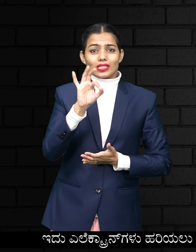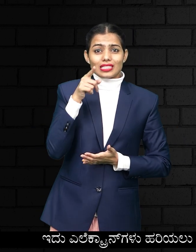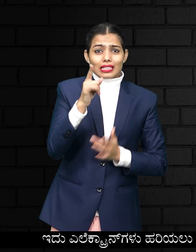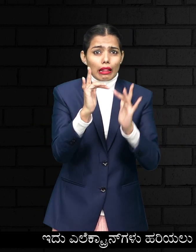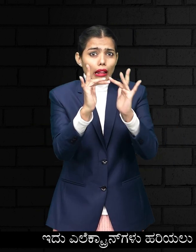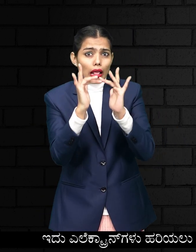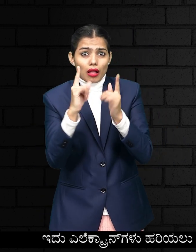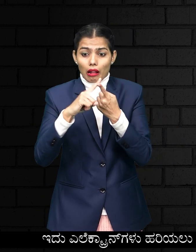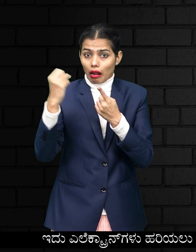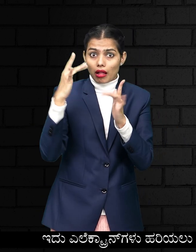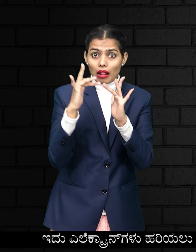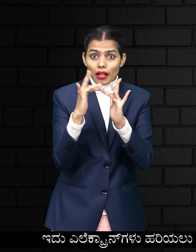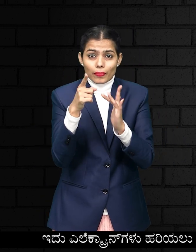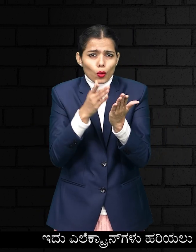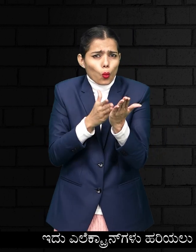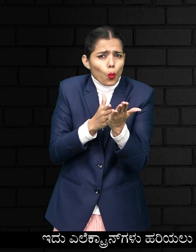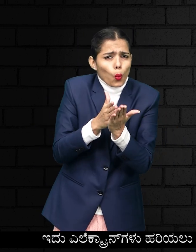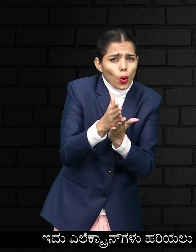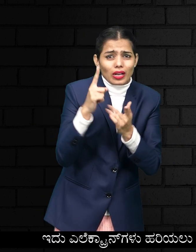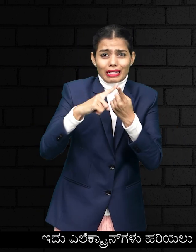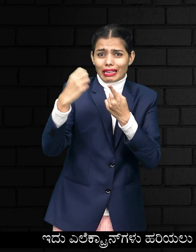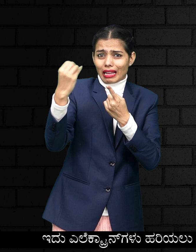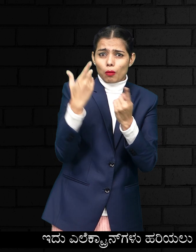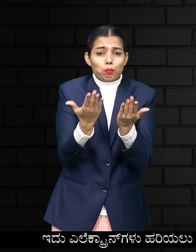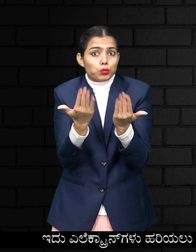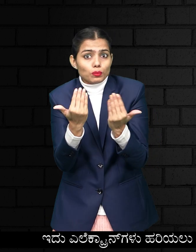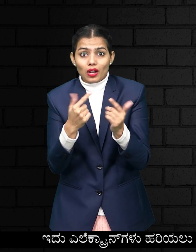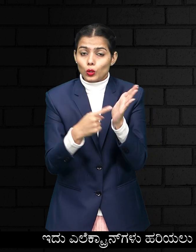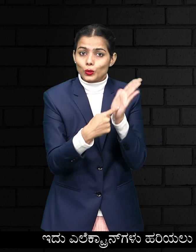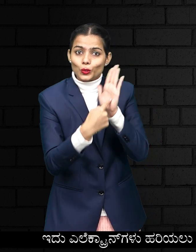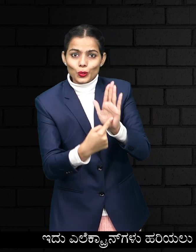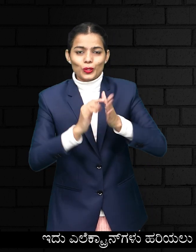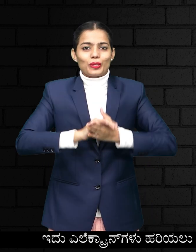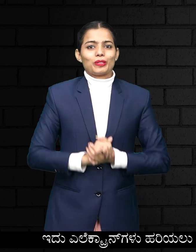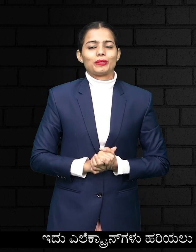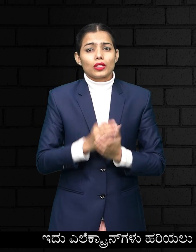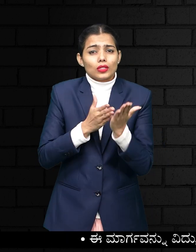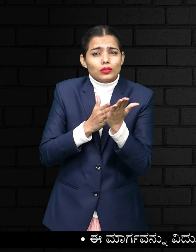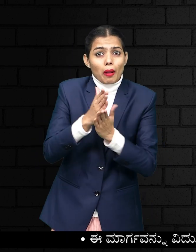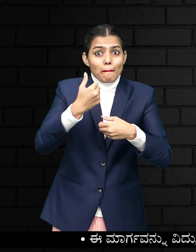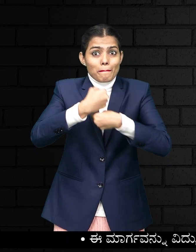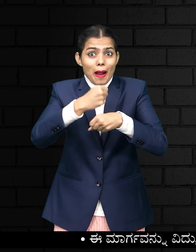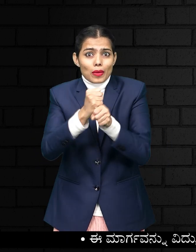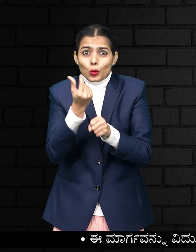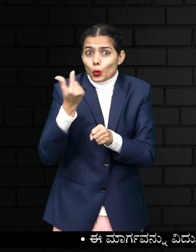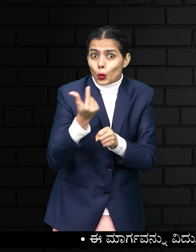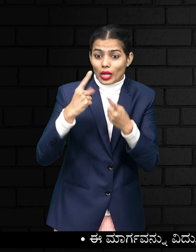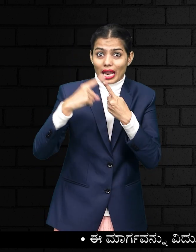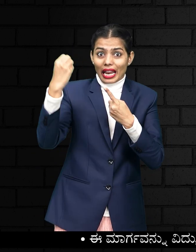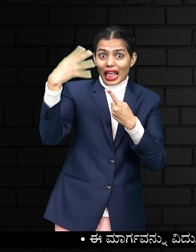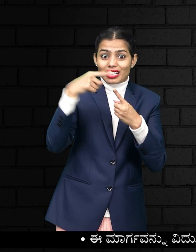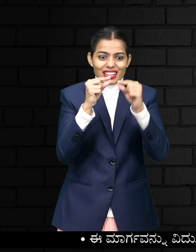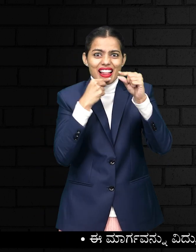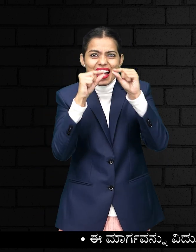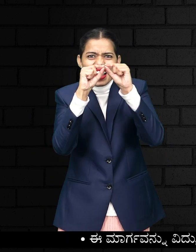ಇದು ಎಲೆಕ್ಟ್ರಾನ್ಗಳು ಹರಿಯಲು ಸಾಧ್ಯವಾಗುವ ವಿದ್ಯುತ್ ಘಟಕಗಳ ಜಾಲವನ್ನು ಹೊಂದಿದೆ. ಈ ಮಾರ್ಗವನ್ನು ವಿದ್ಯುತ್